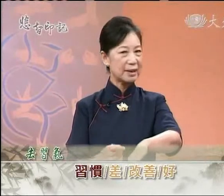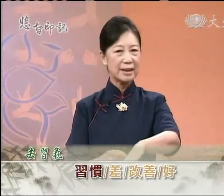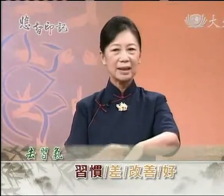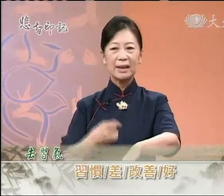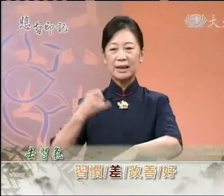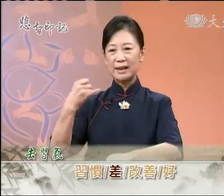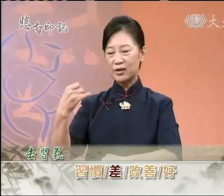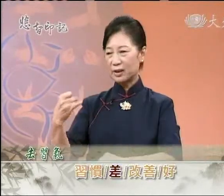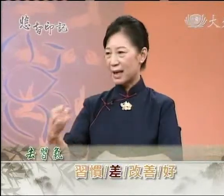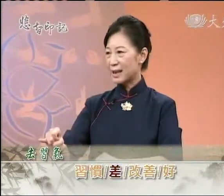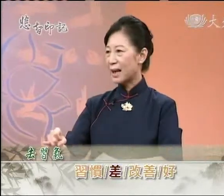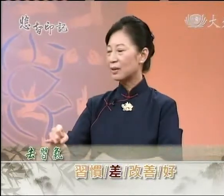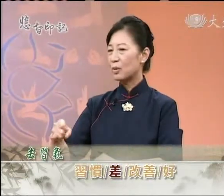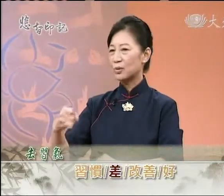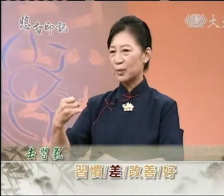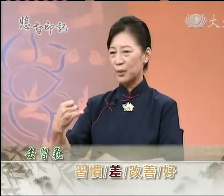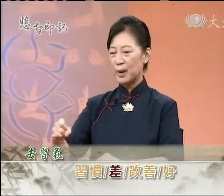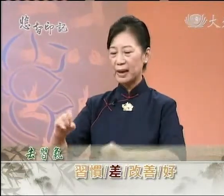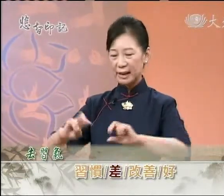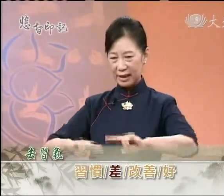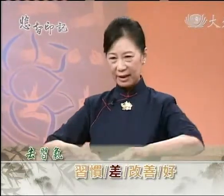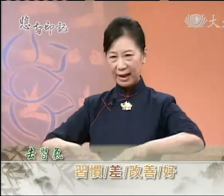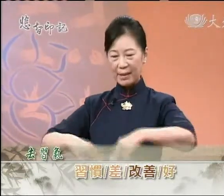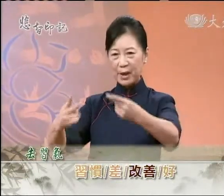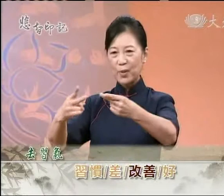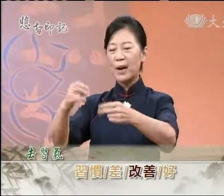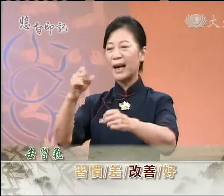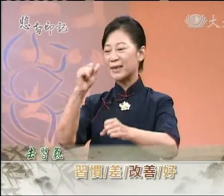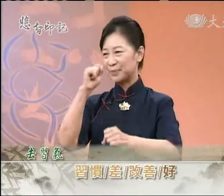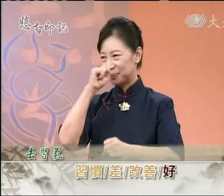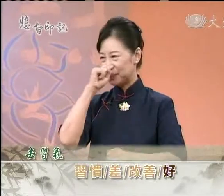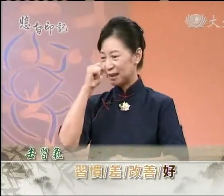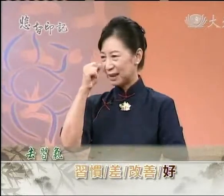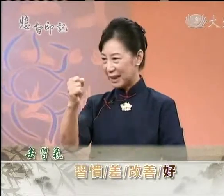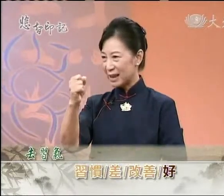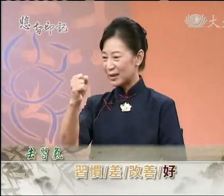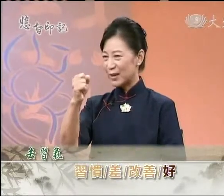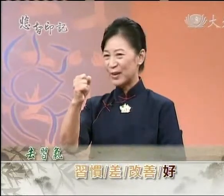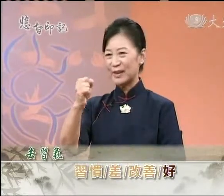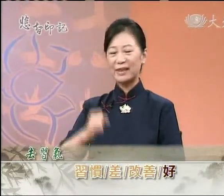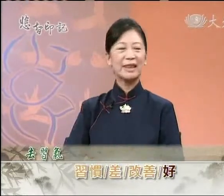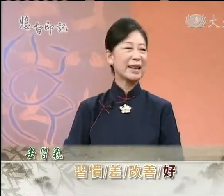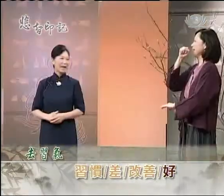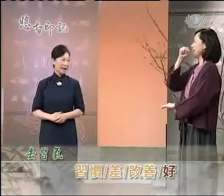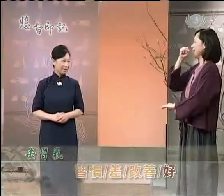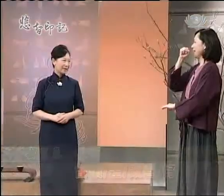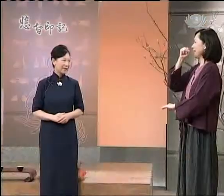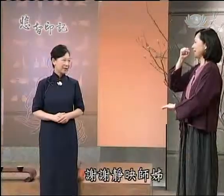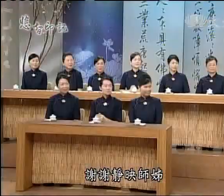以，也是打叉的动作，对，你要改变过来， 好的， 一样的动作，对，改好。 谢谢建云